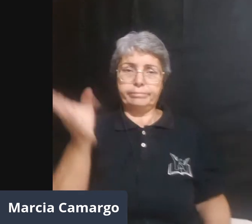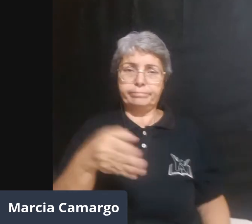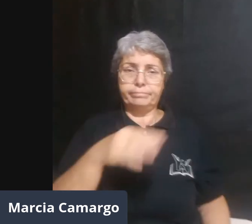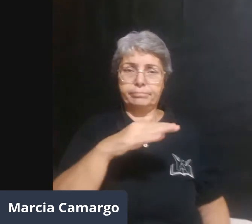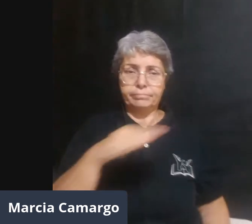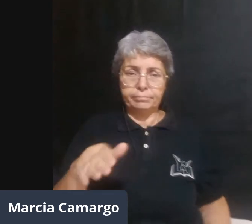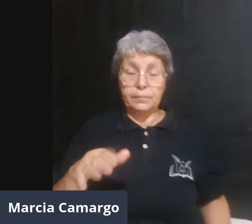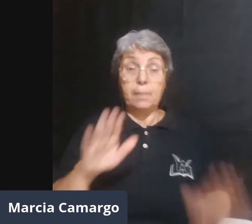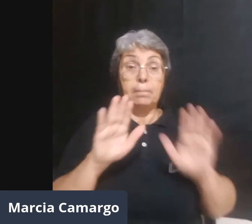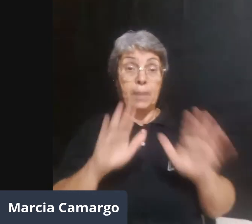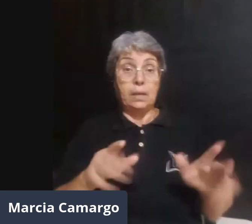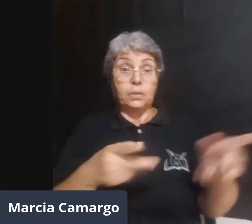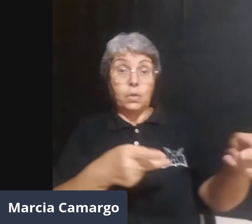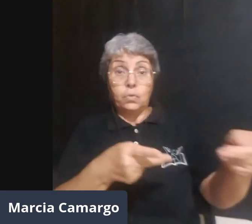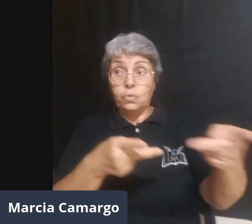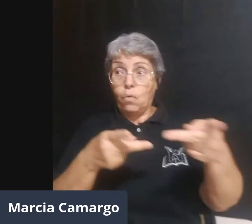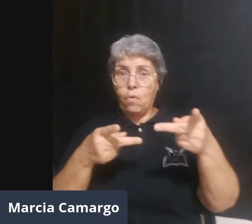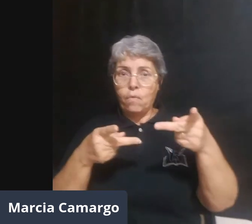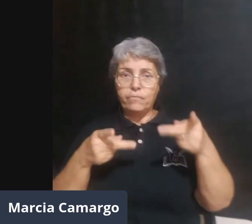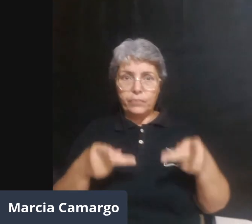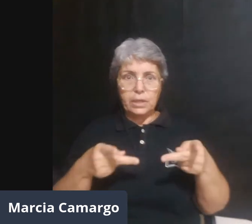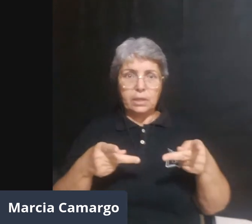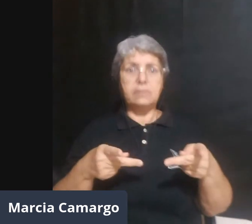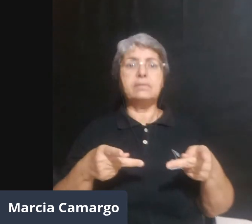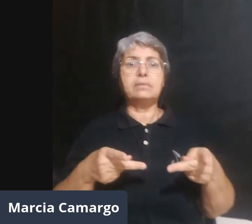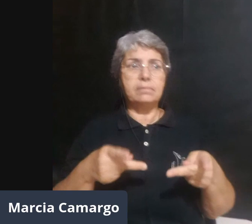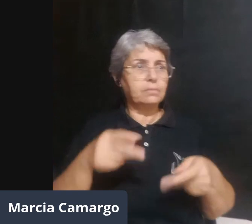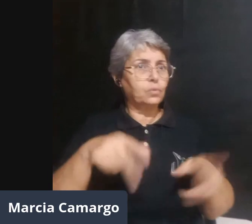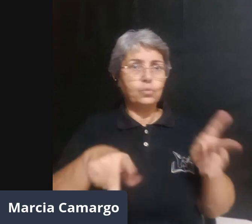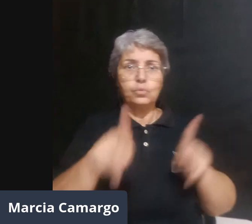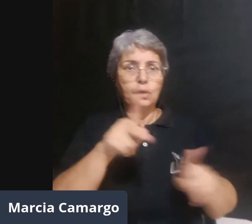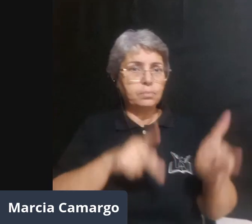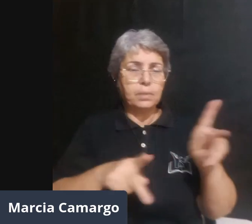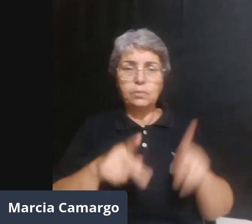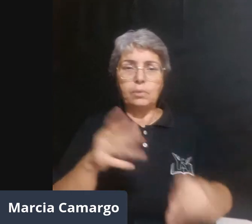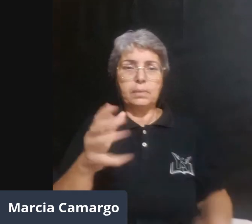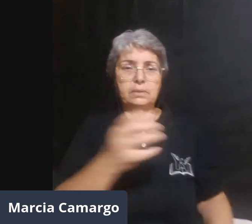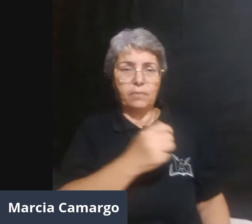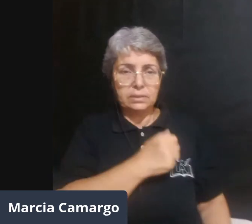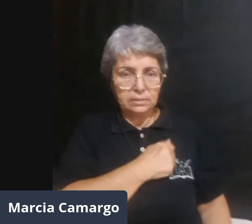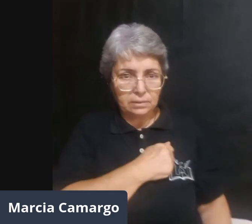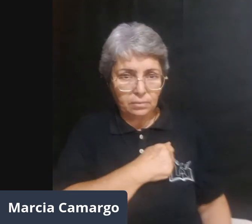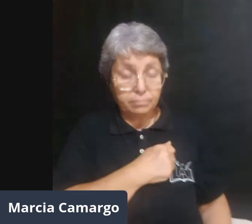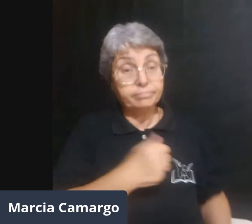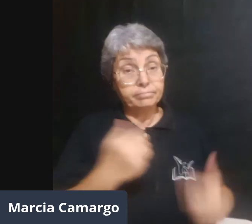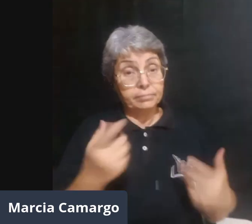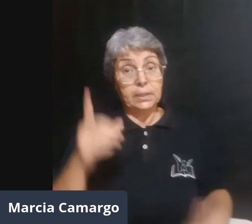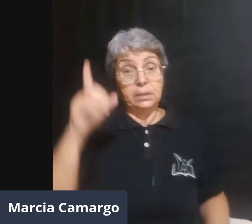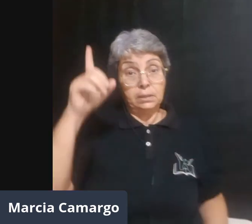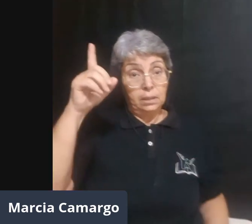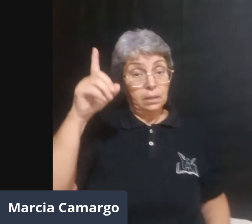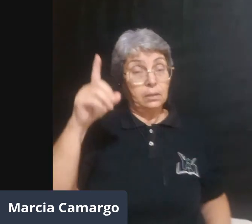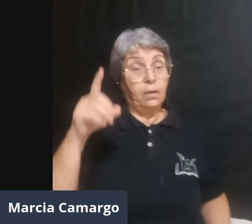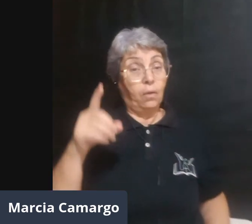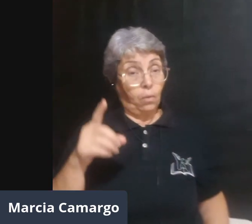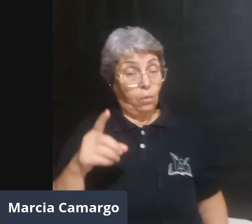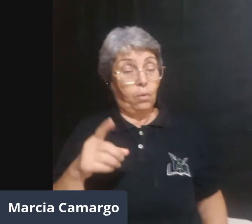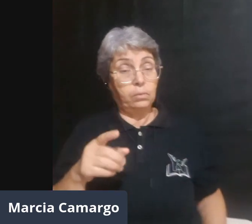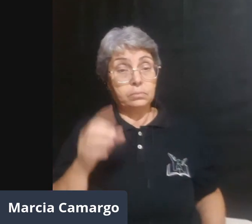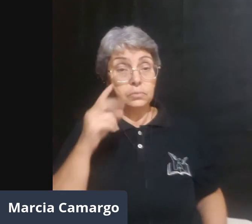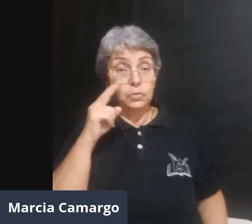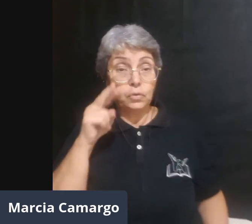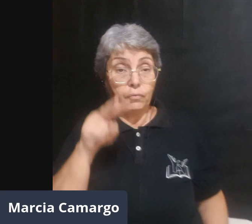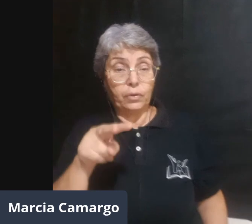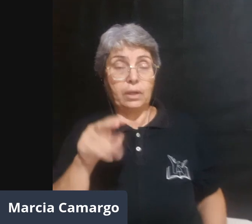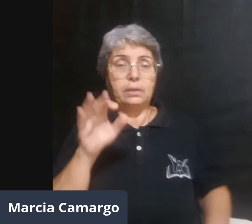pé. Deus tem hoje um acerto de contas a fazer com o seu povo. Ele disse que está julgando a Igreja Adventista